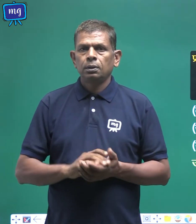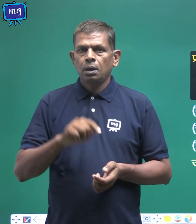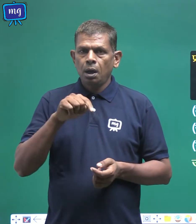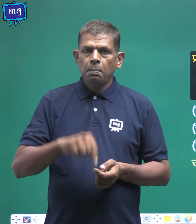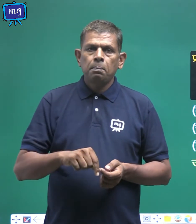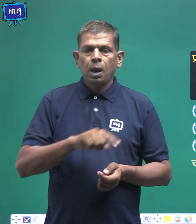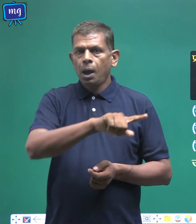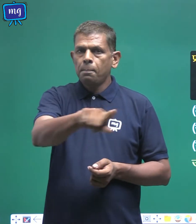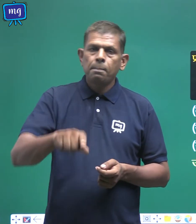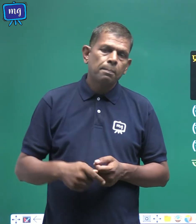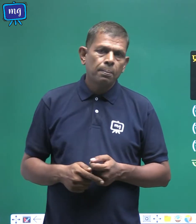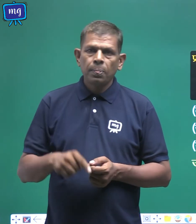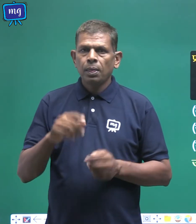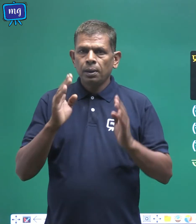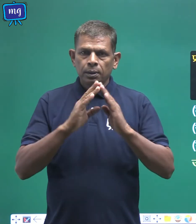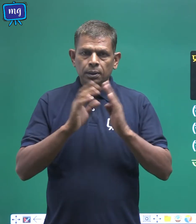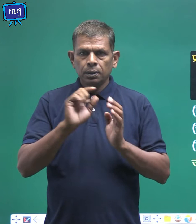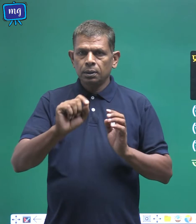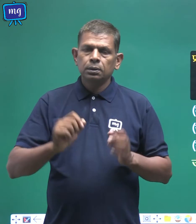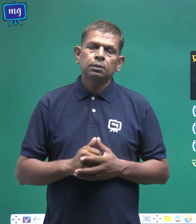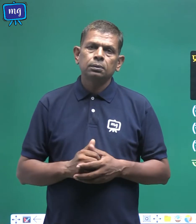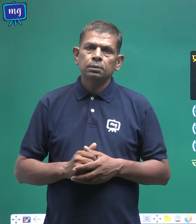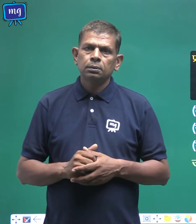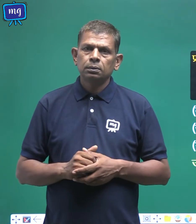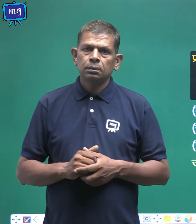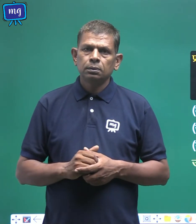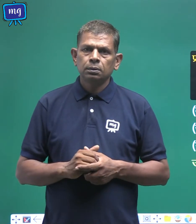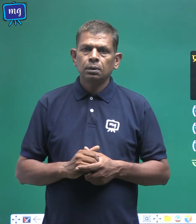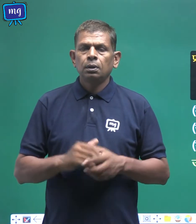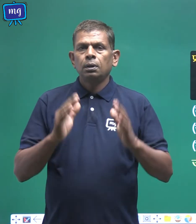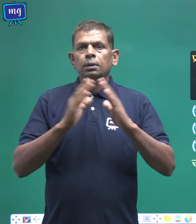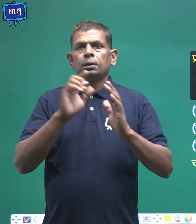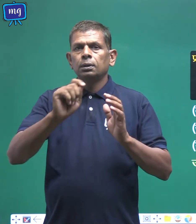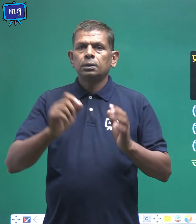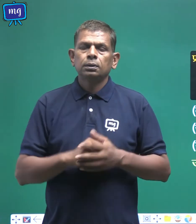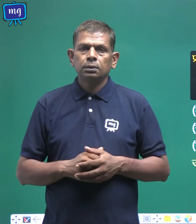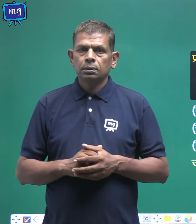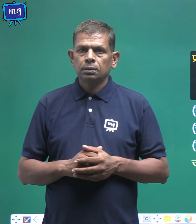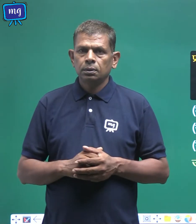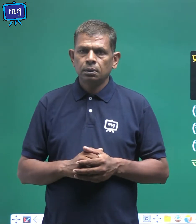अब आप गृह कार्य करेंगे। गृह कार्य,